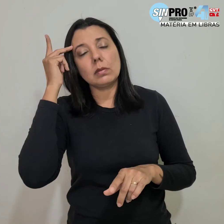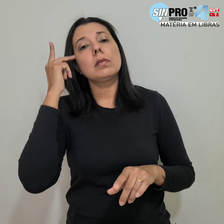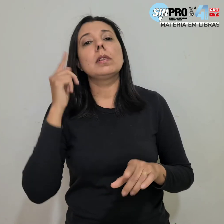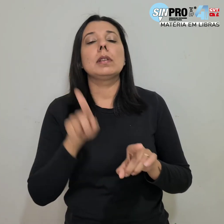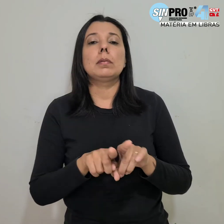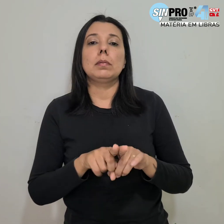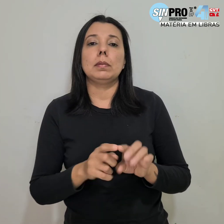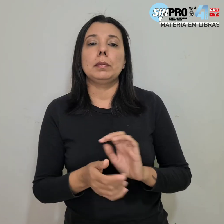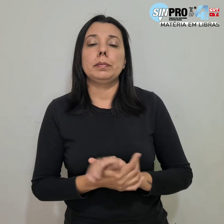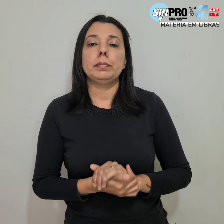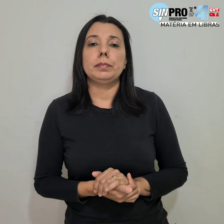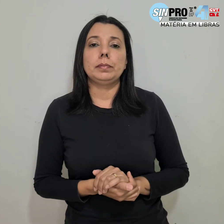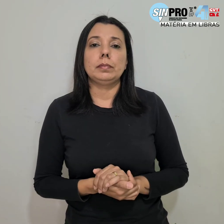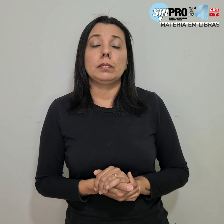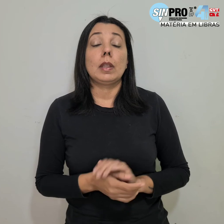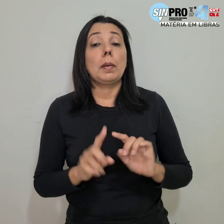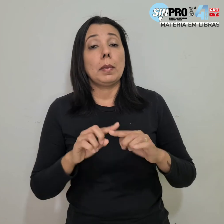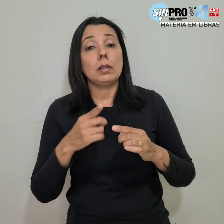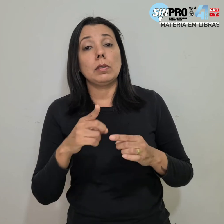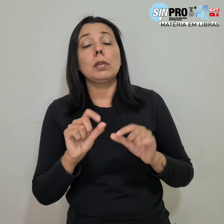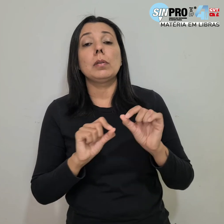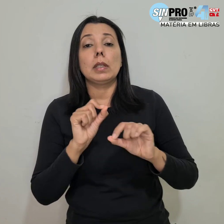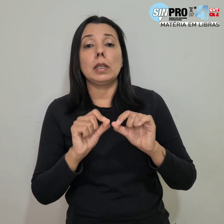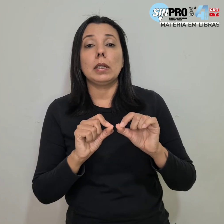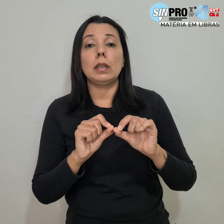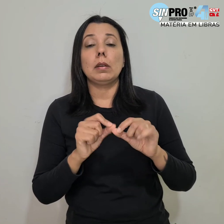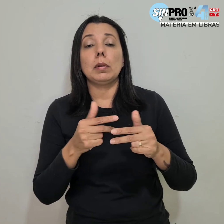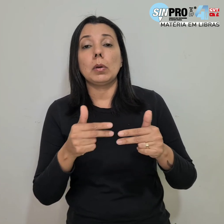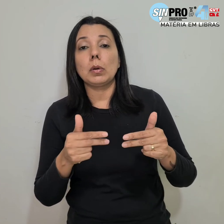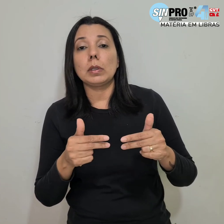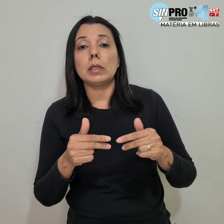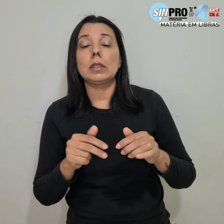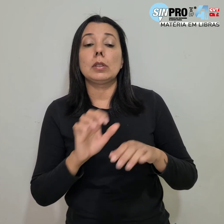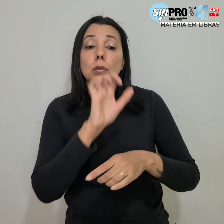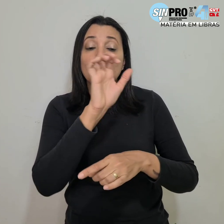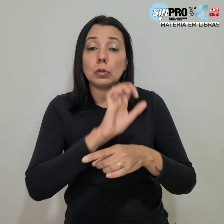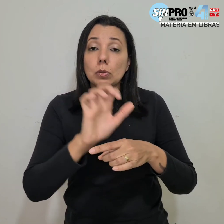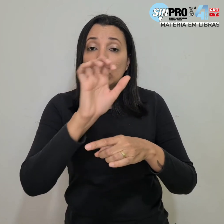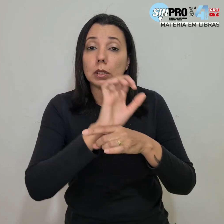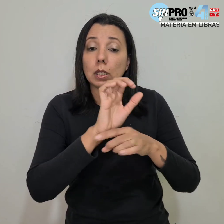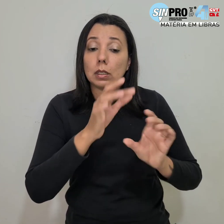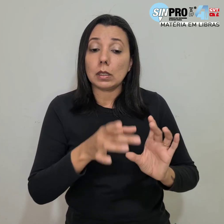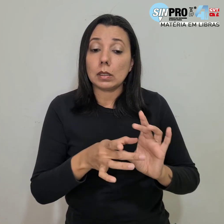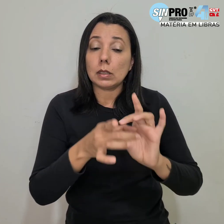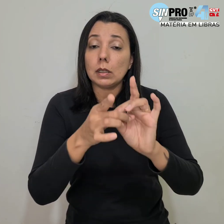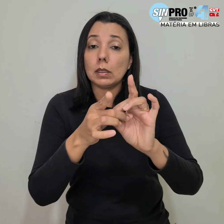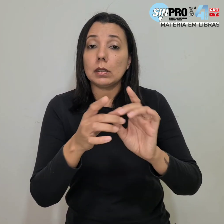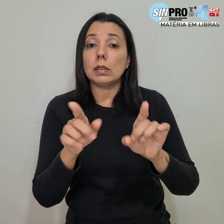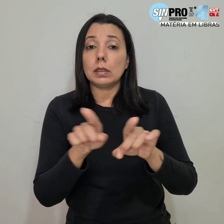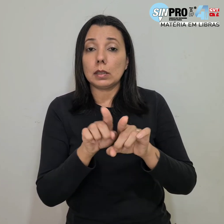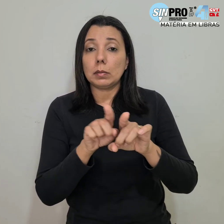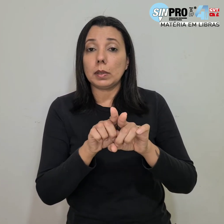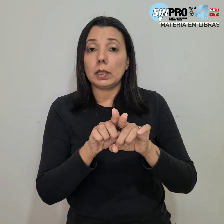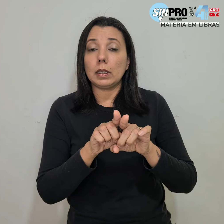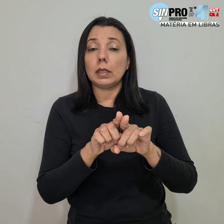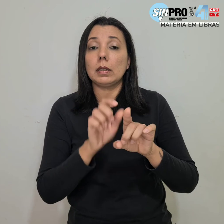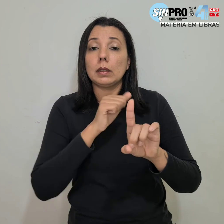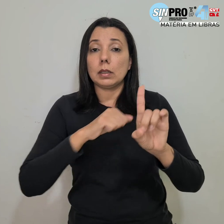gente. Mas foi uma atuação estatal, aliada a uma atuação em parte de uma